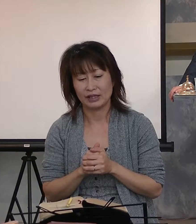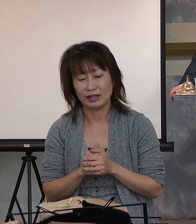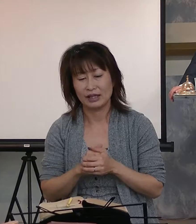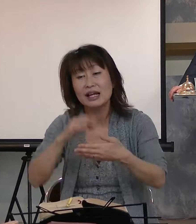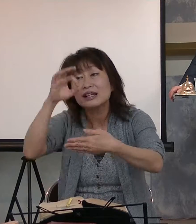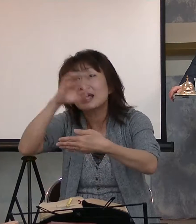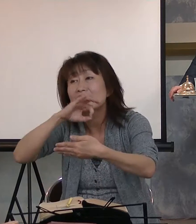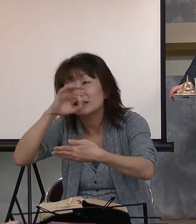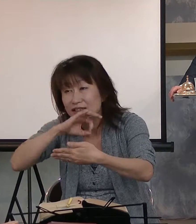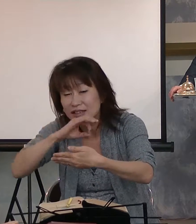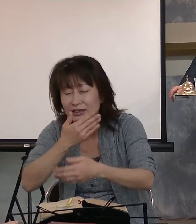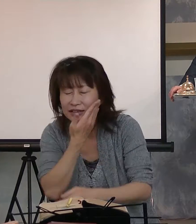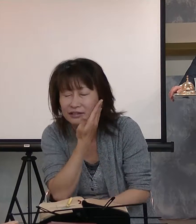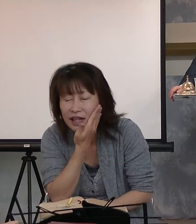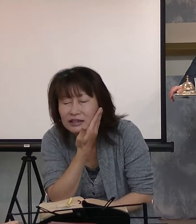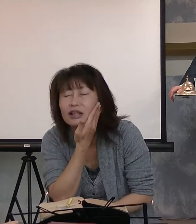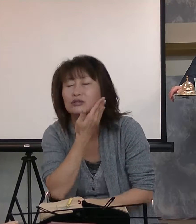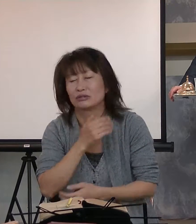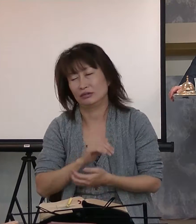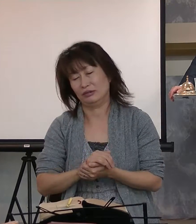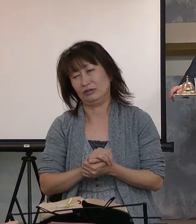献金は大切なんですよ。